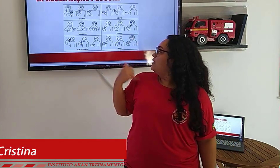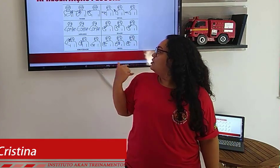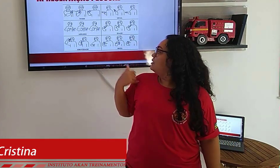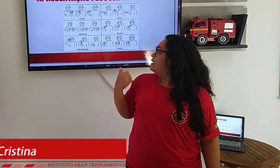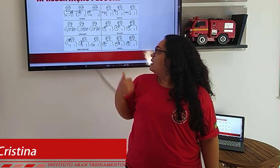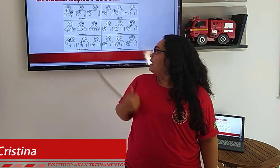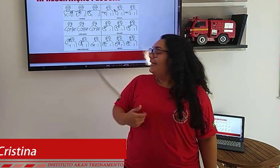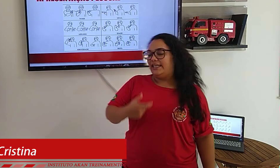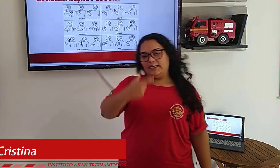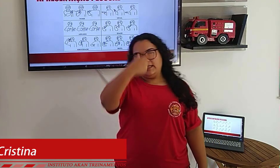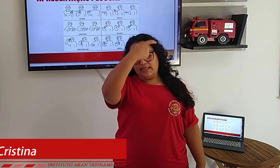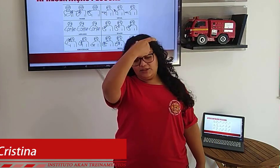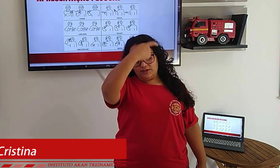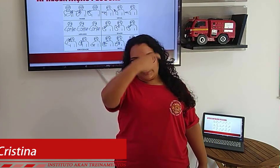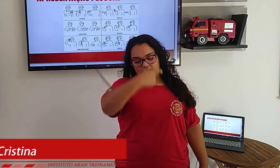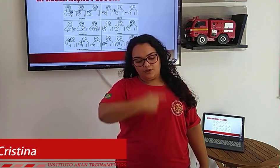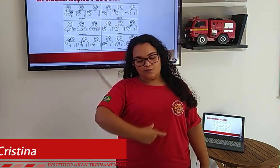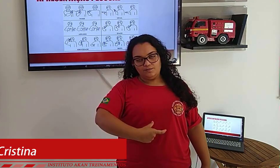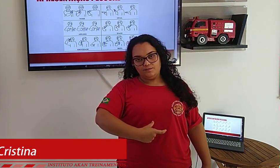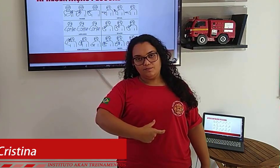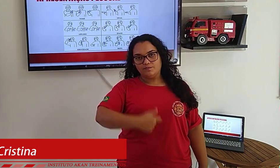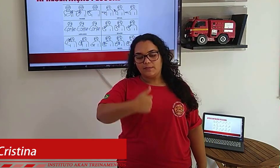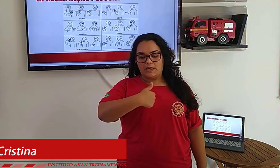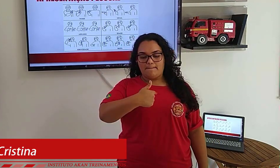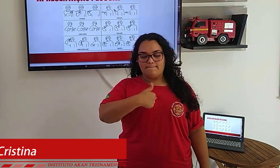Idade, identidade,